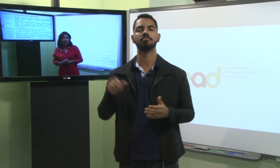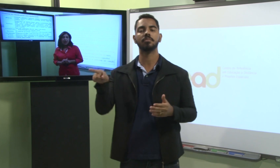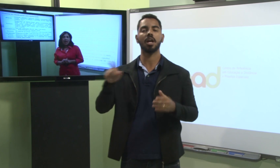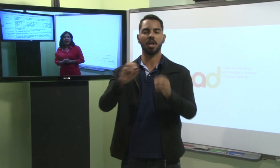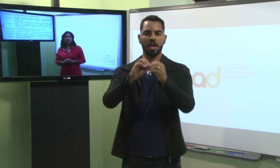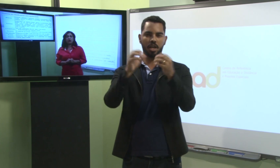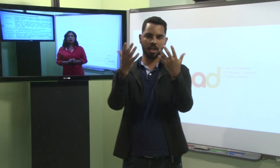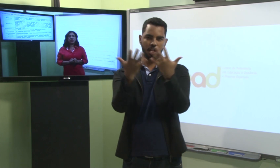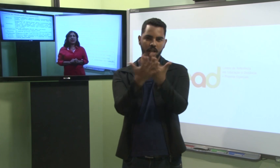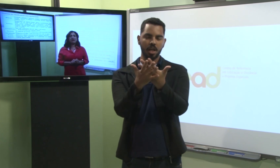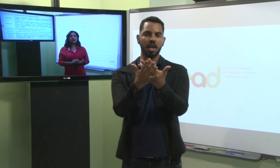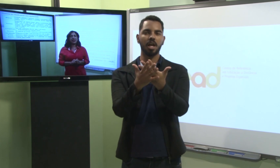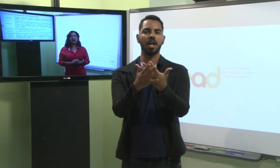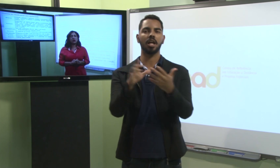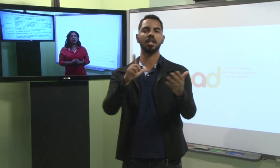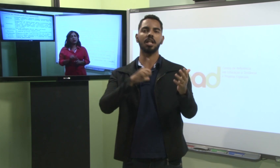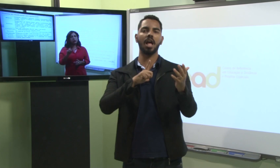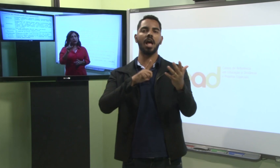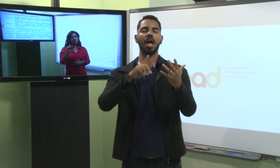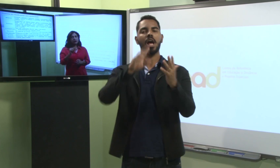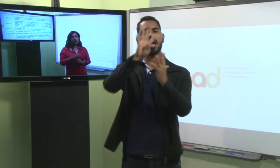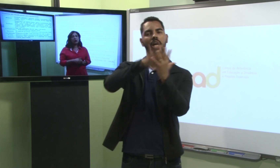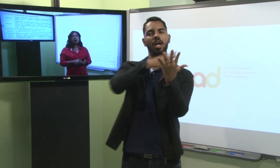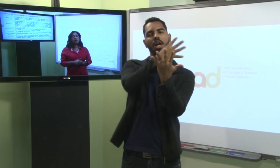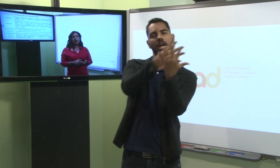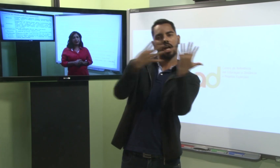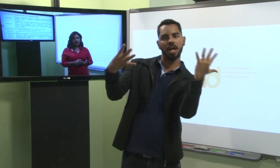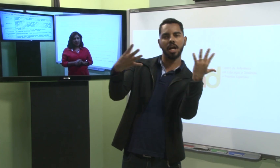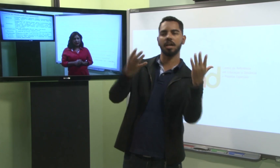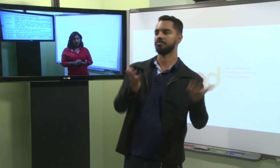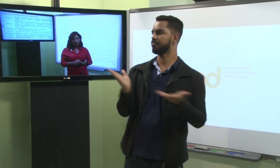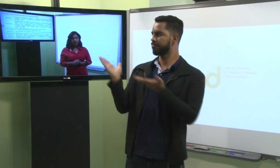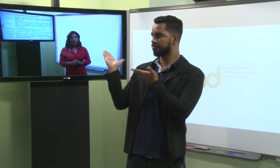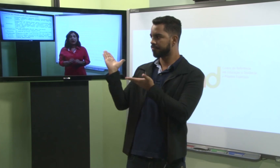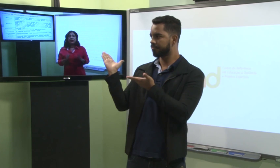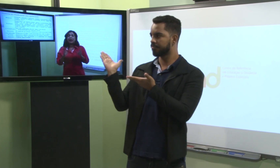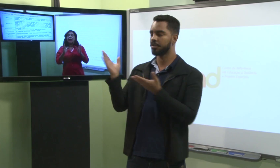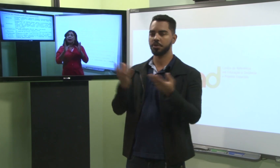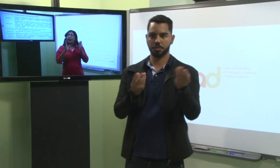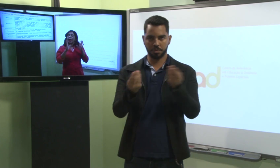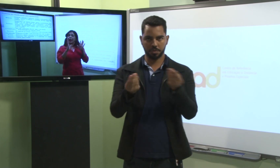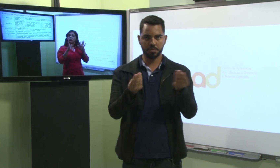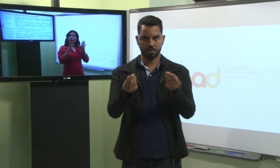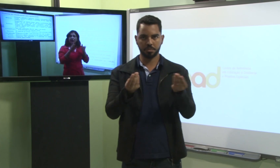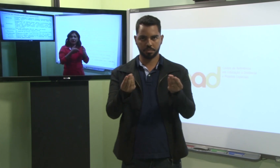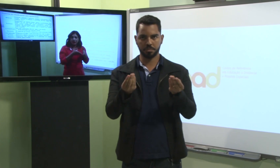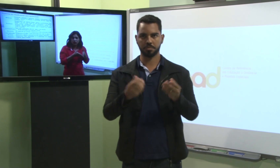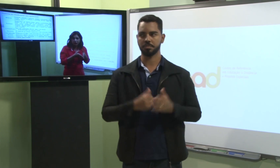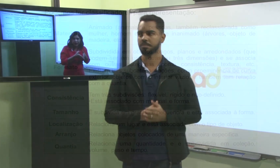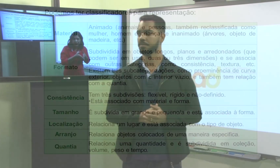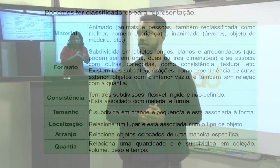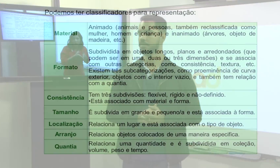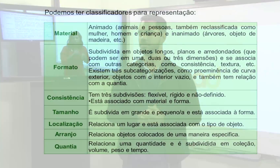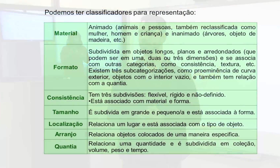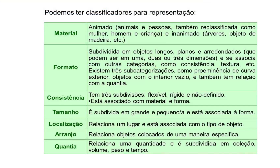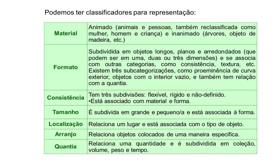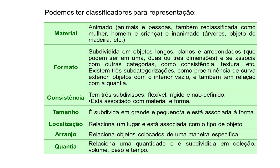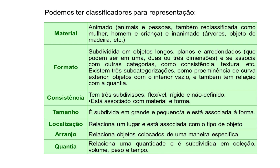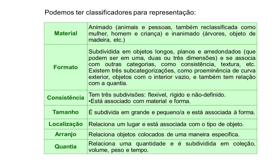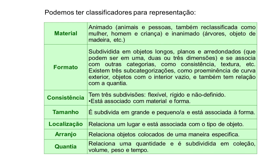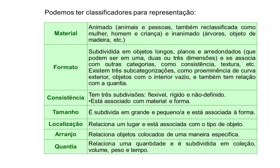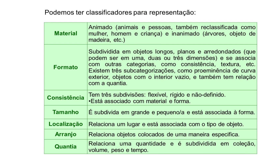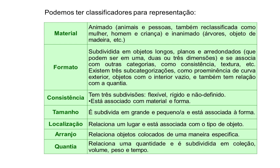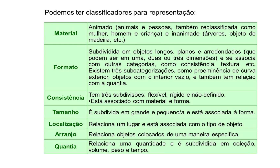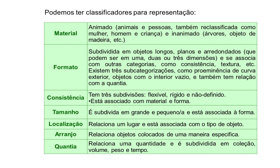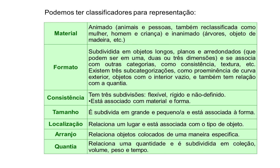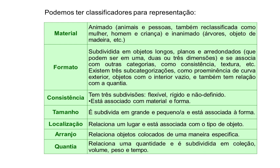slide, as formas de classificadores que podemos ter como representação. Um classificador de material,